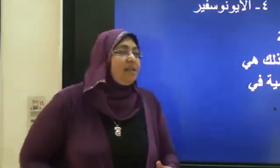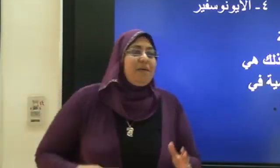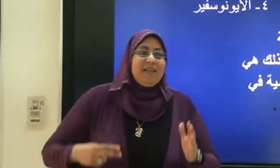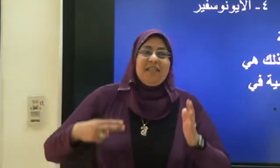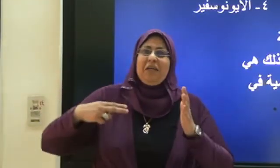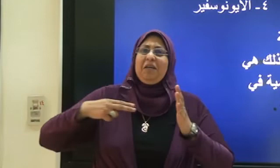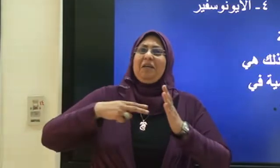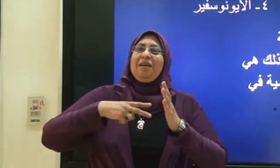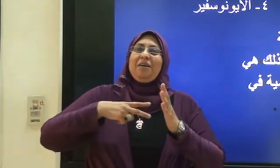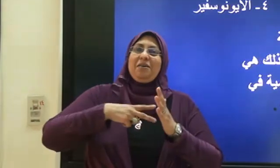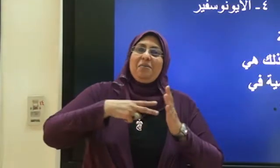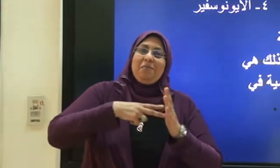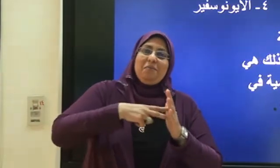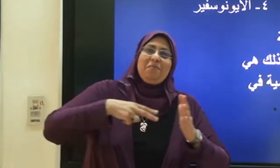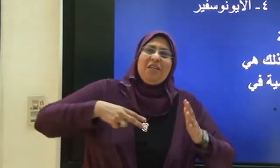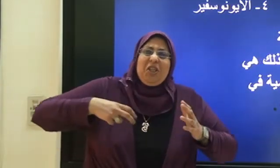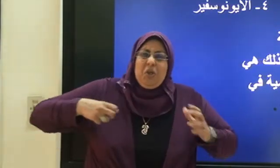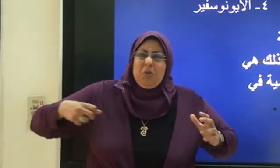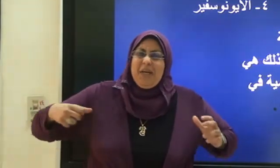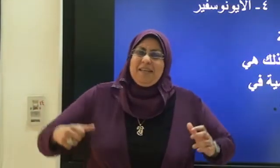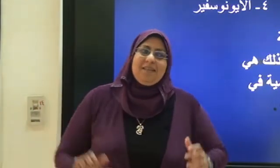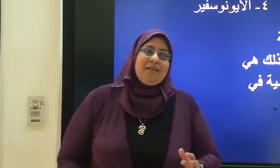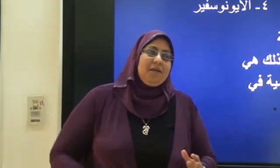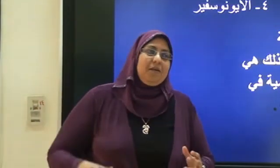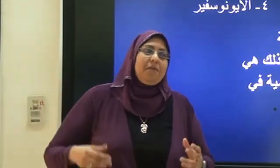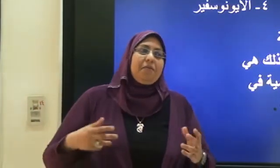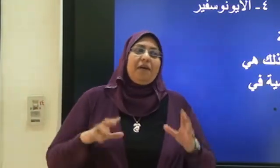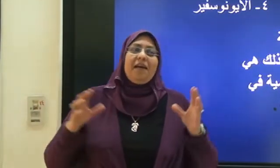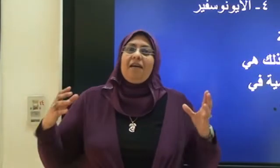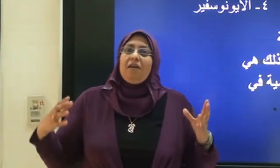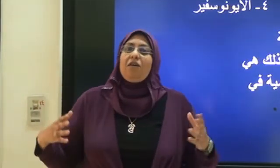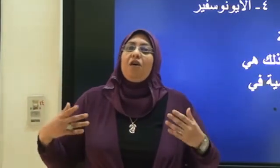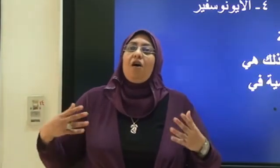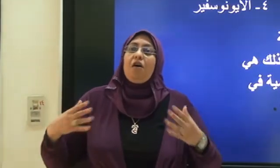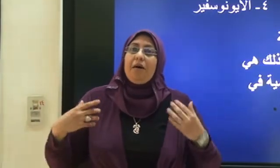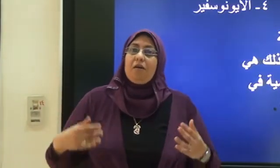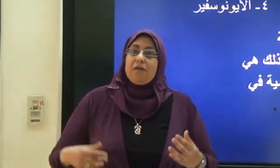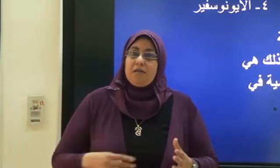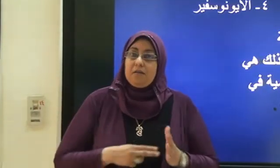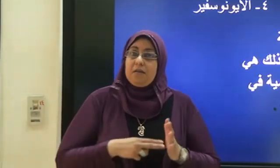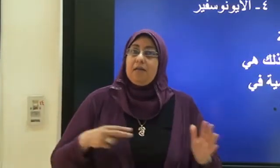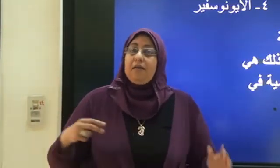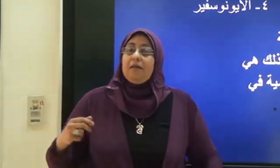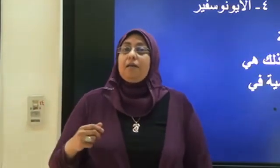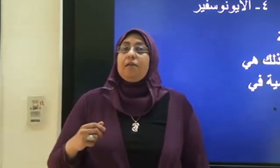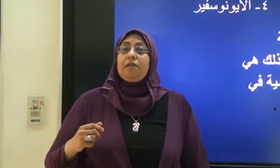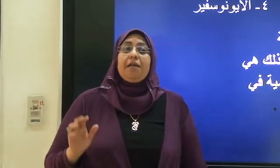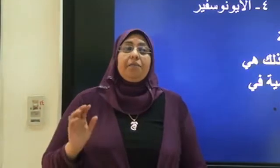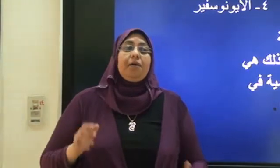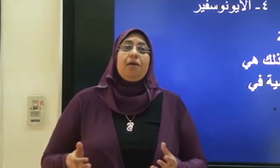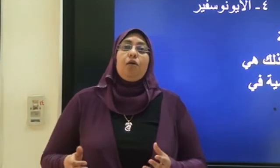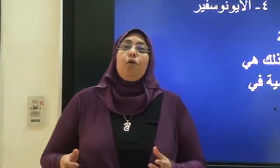الطبقة دي مشحونة في كهرباء. طيب،